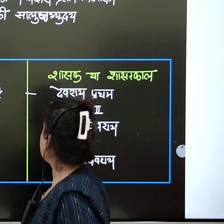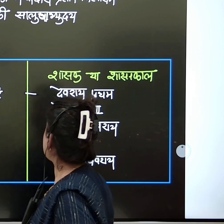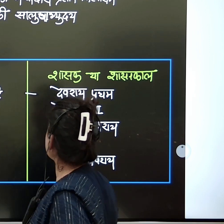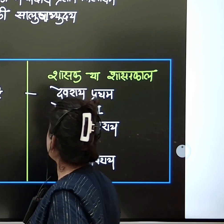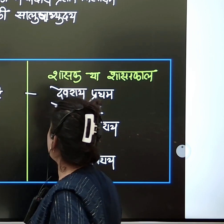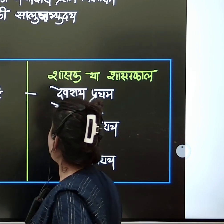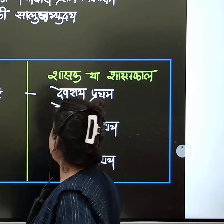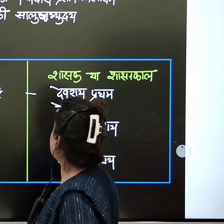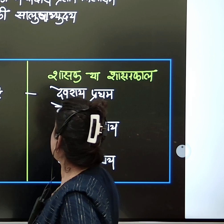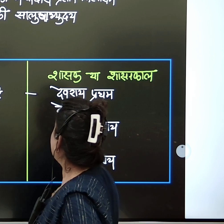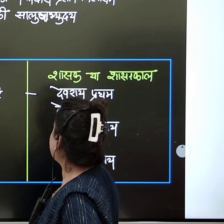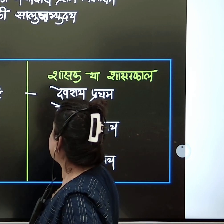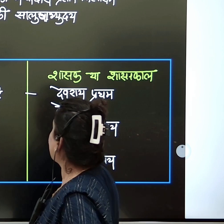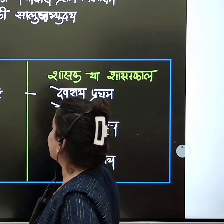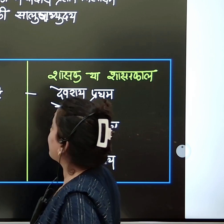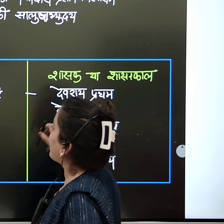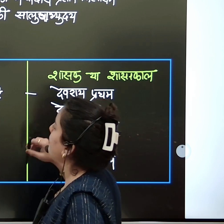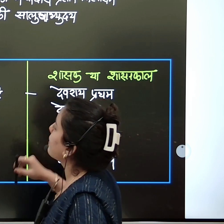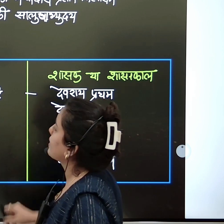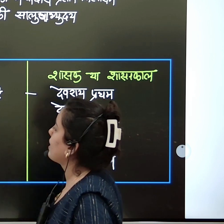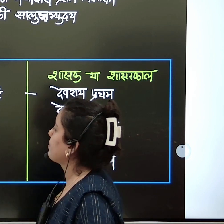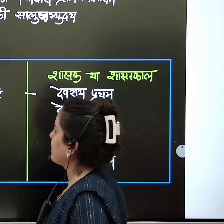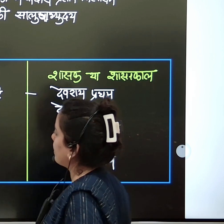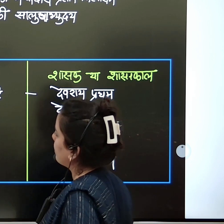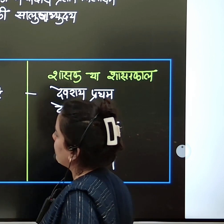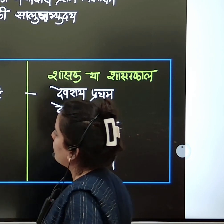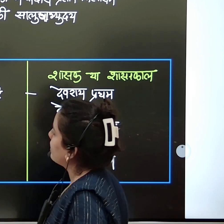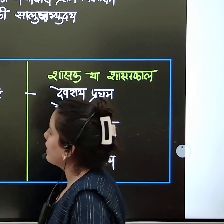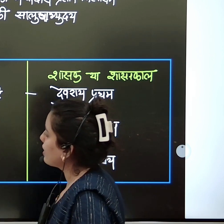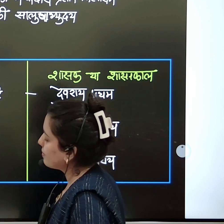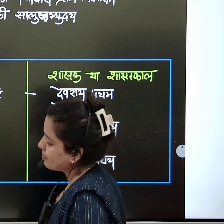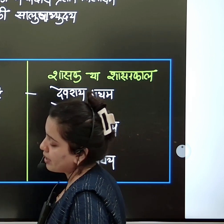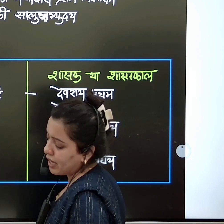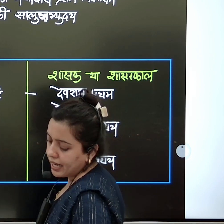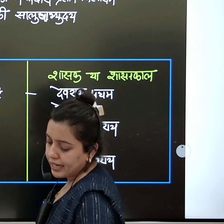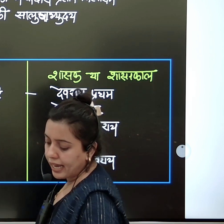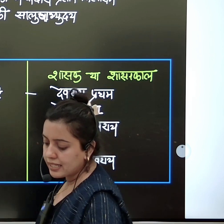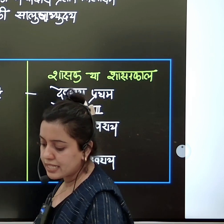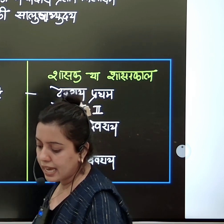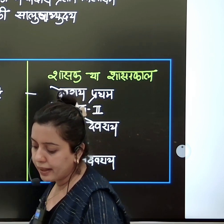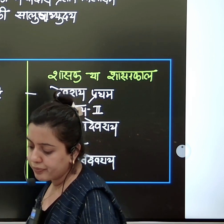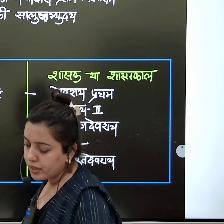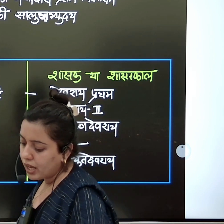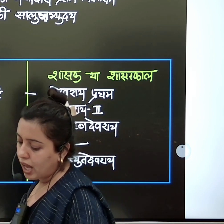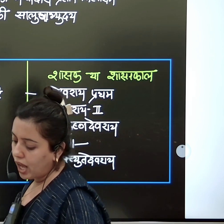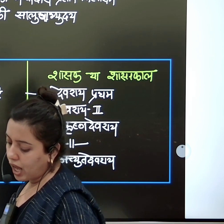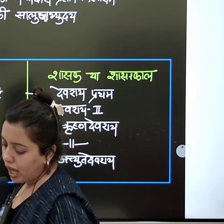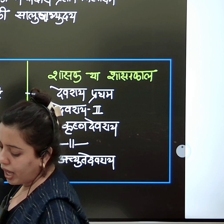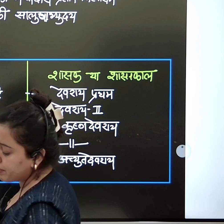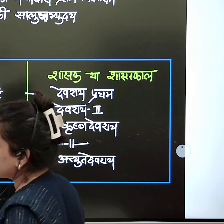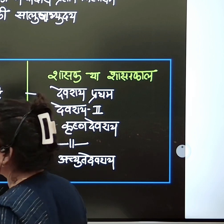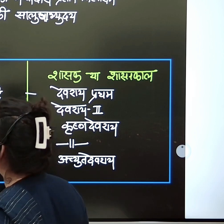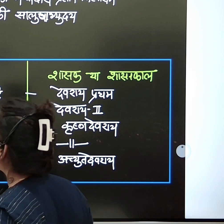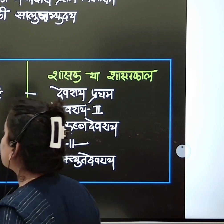निकितन किसके समय में आए थे? देवराय प्रथम के। ठीक, नेक्स्ट है